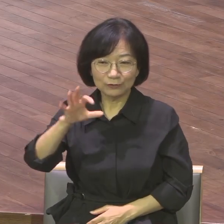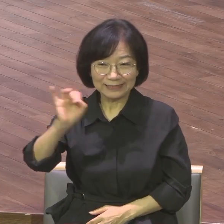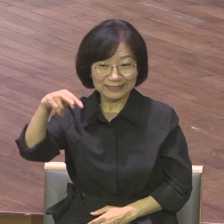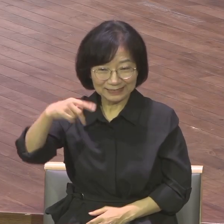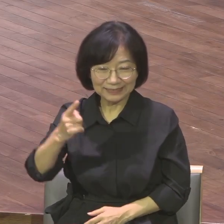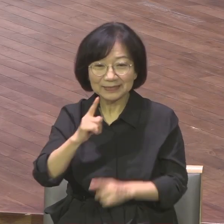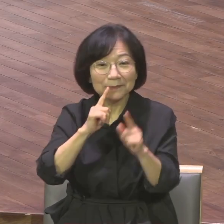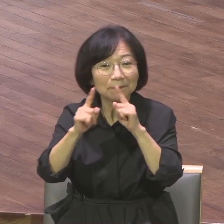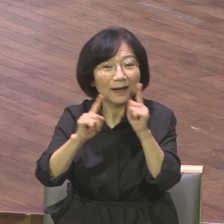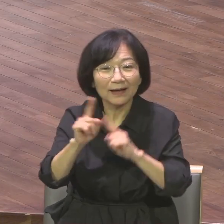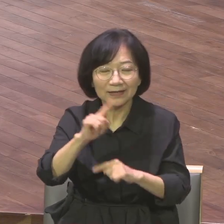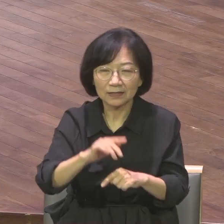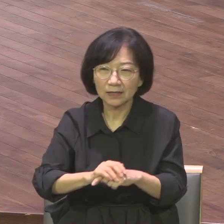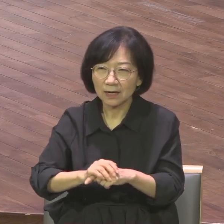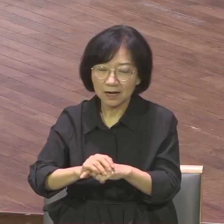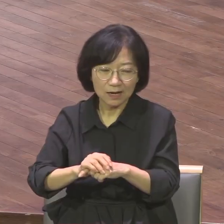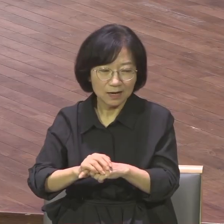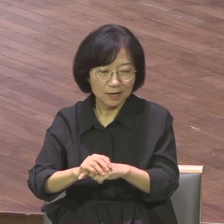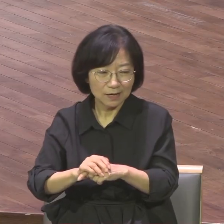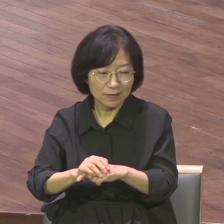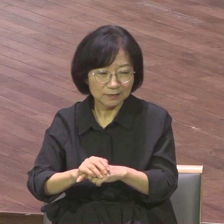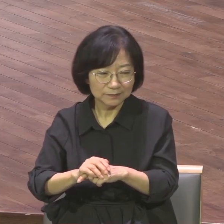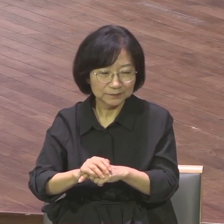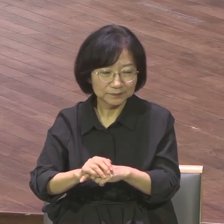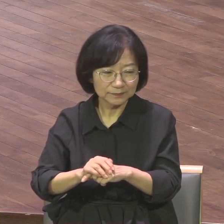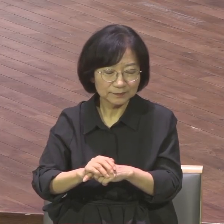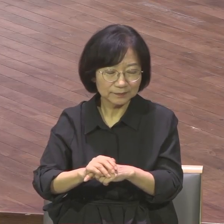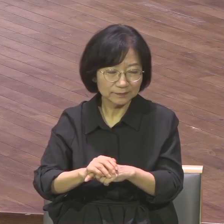고난은 우리를